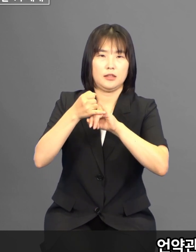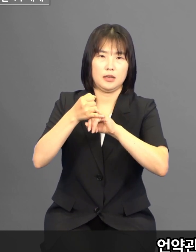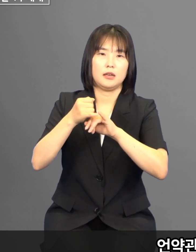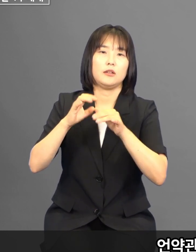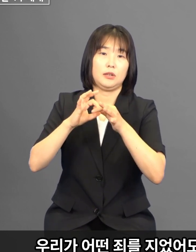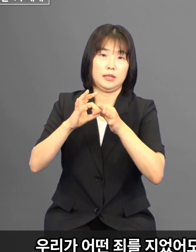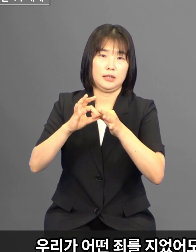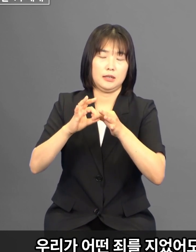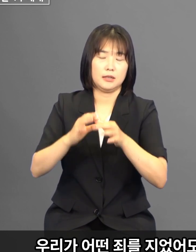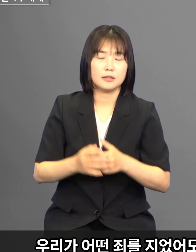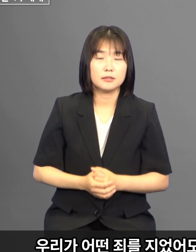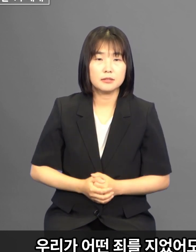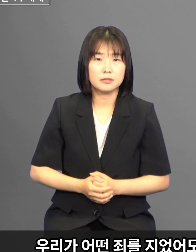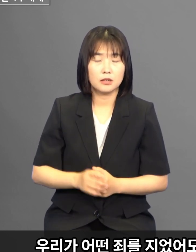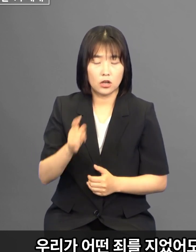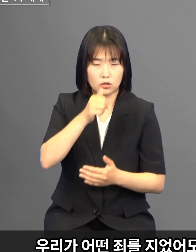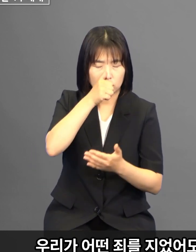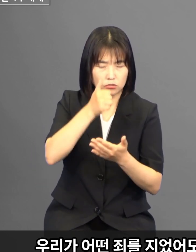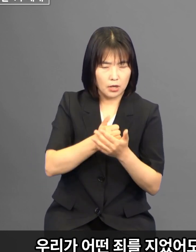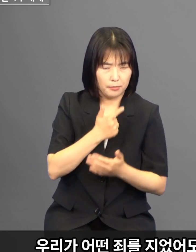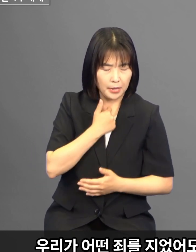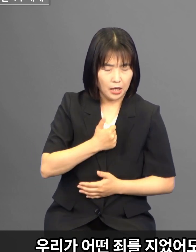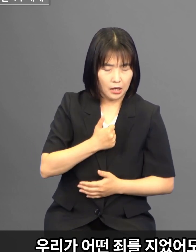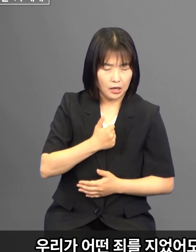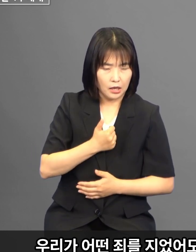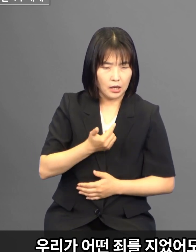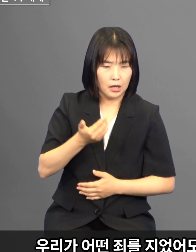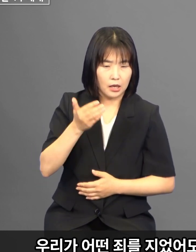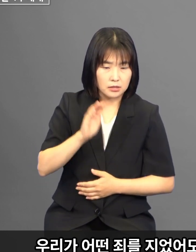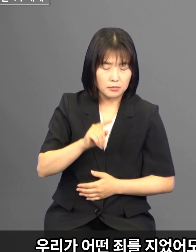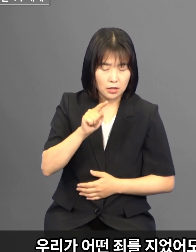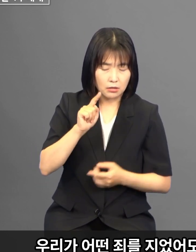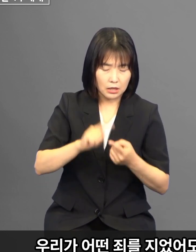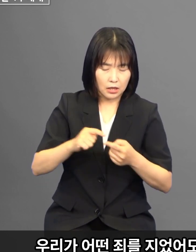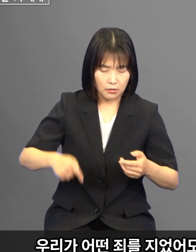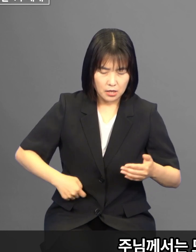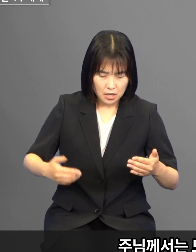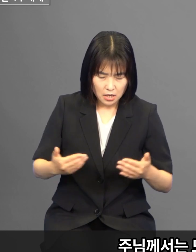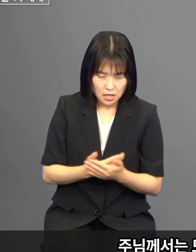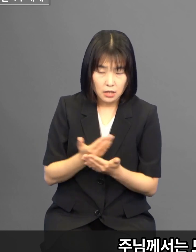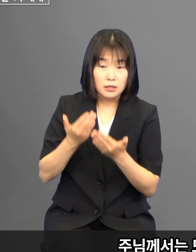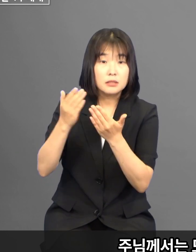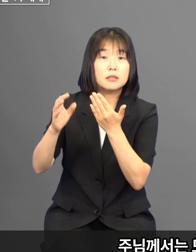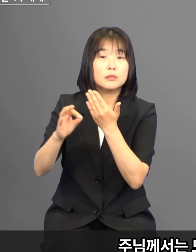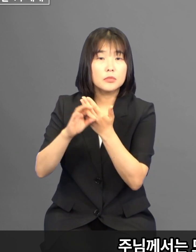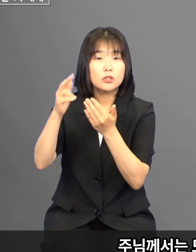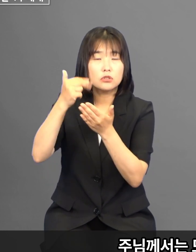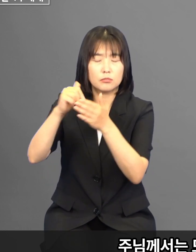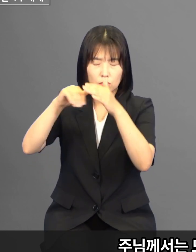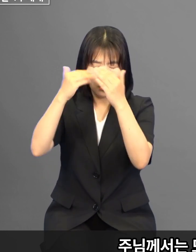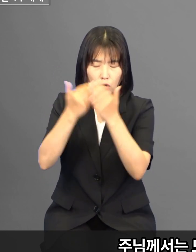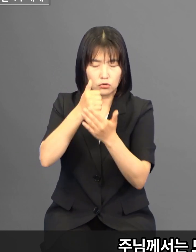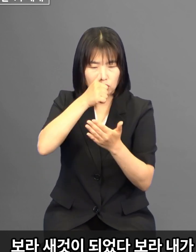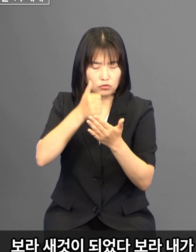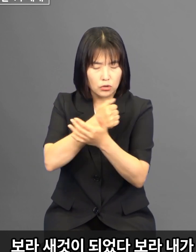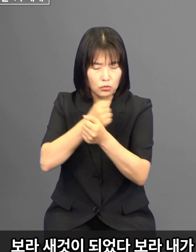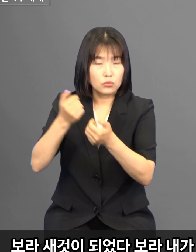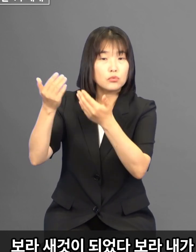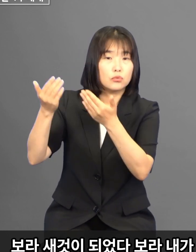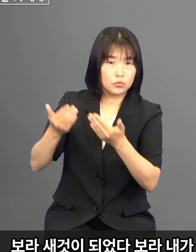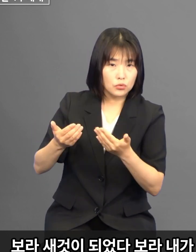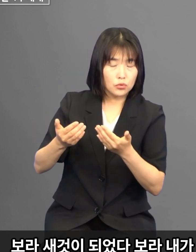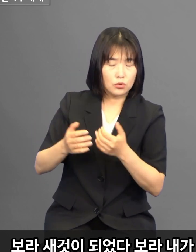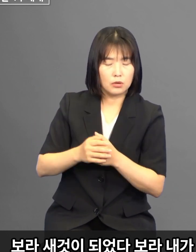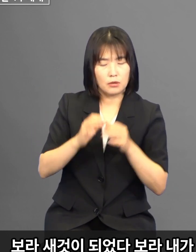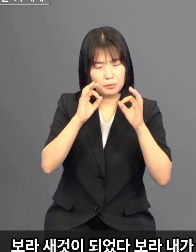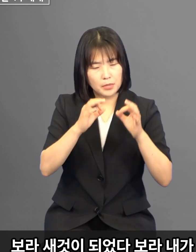했습니다. 우리가 어떤 죄를 지었어도 우리가 진심으로 회개하고 돌이키면 주님께서는 모든 죄를 용서해 주시고 보라 새